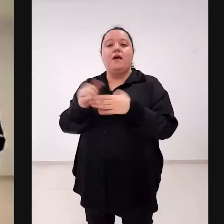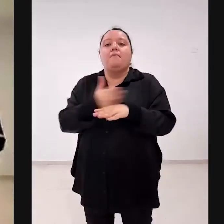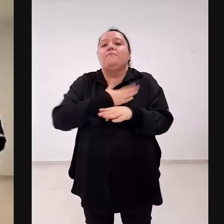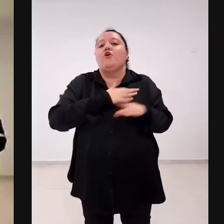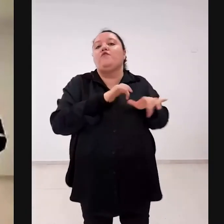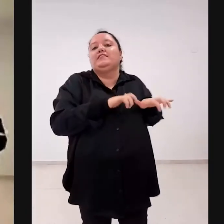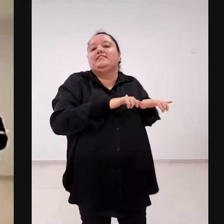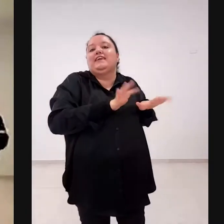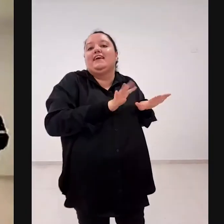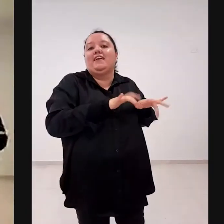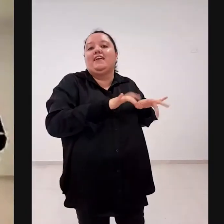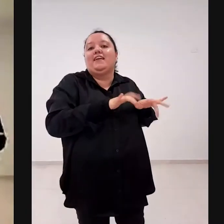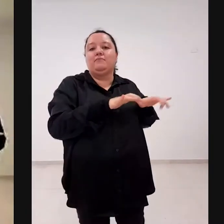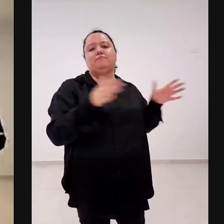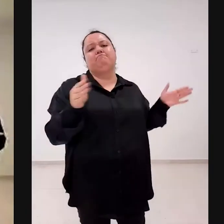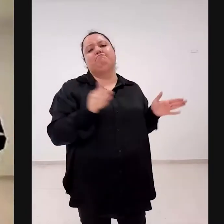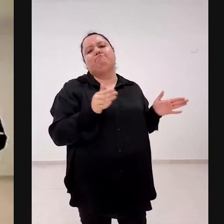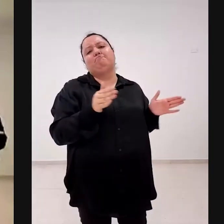e